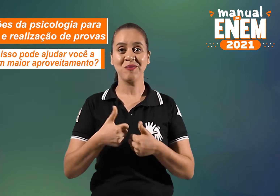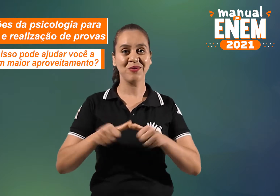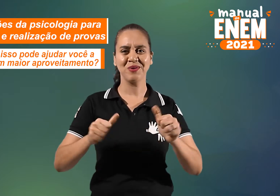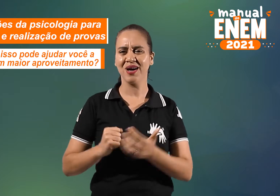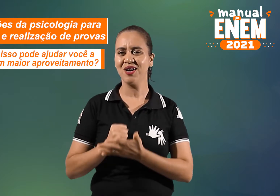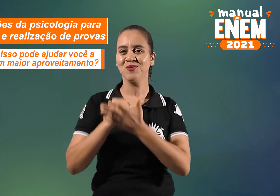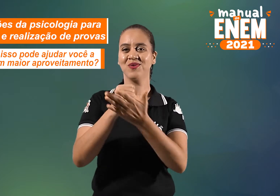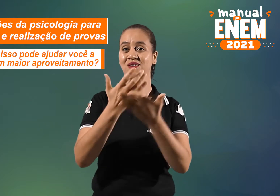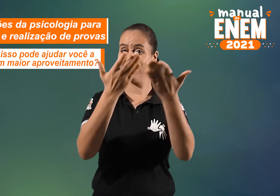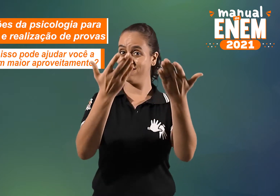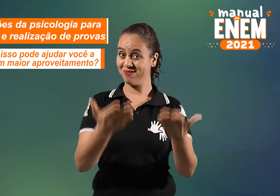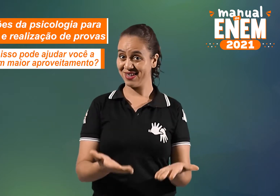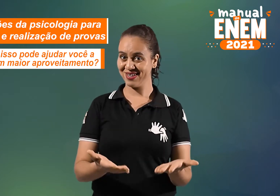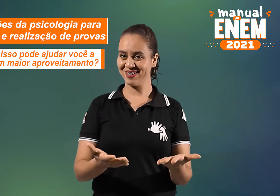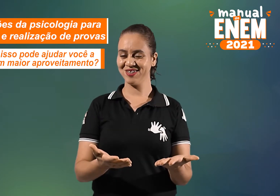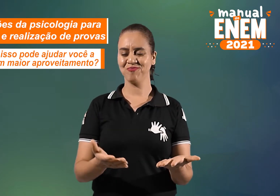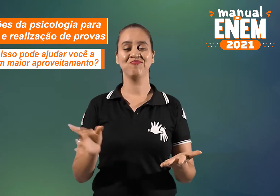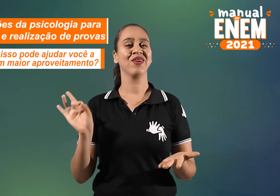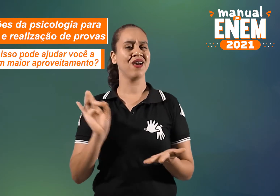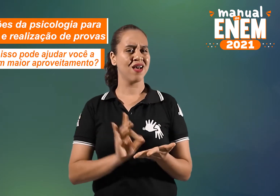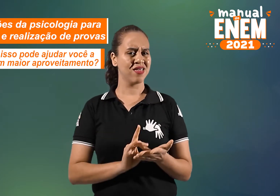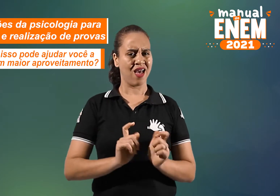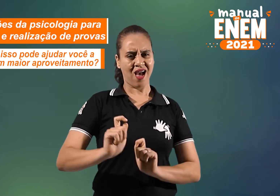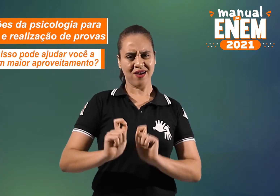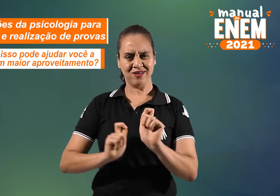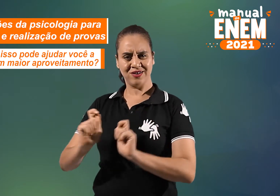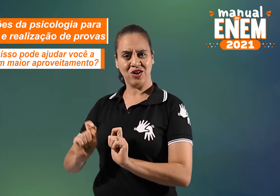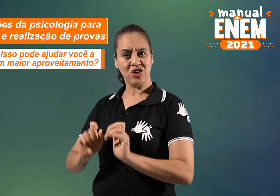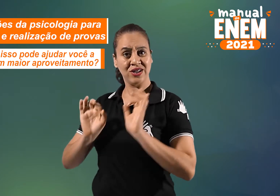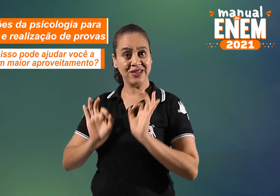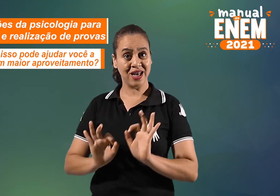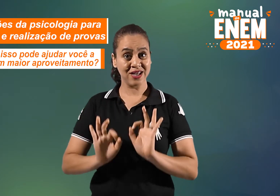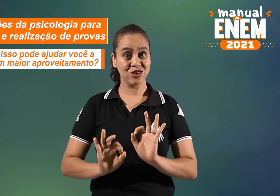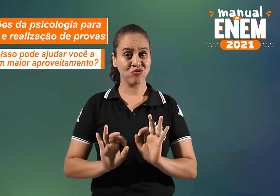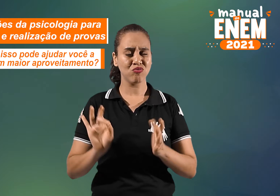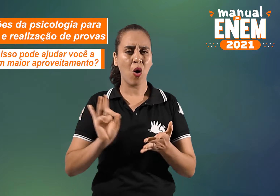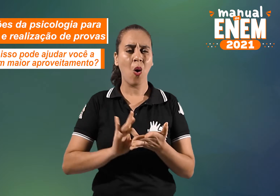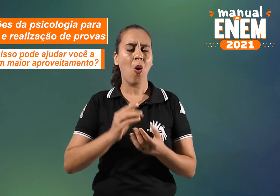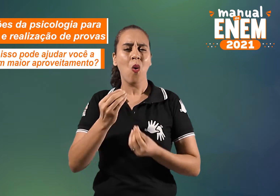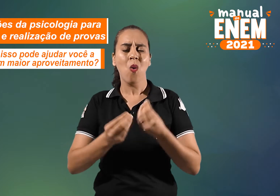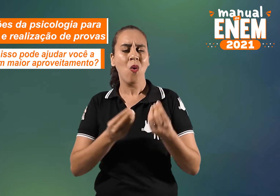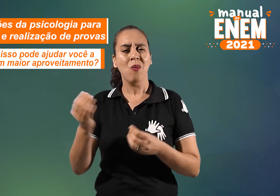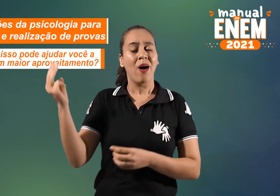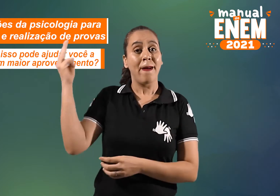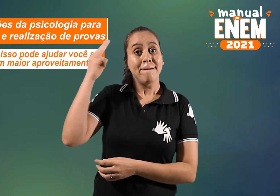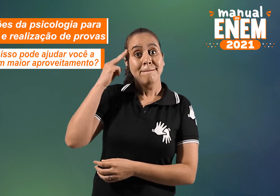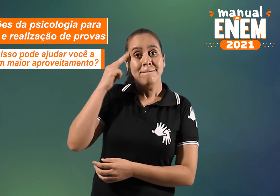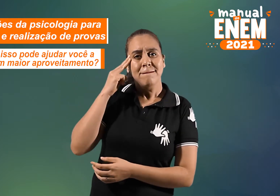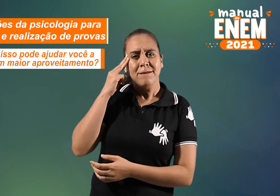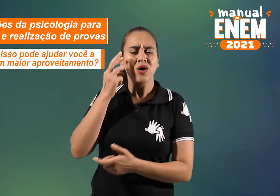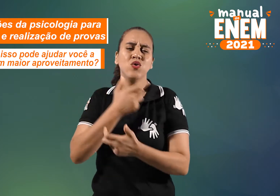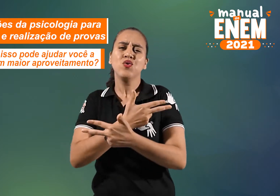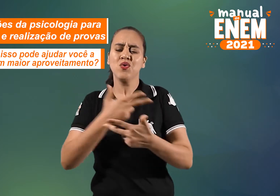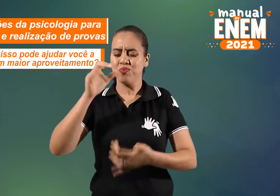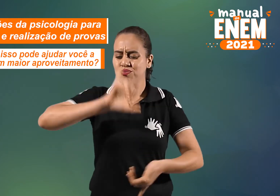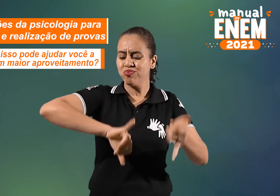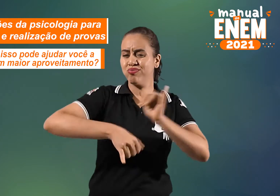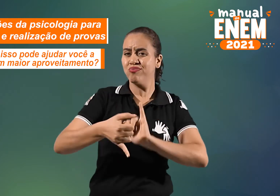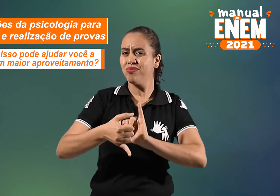a estudar com maior aproveitamento? O controle inibitório tem a atribuição de frear os estímulos irrelevantes e